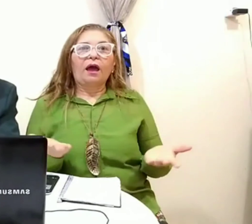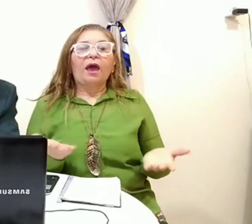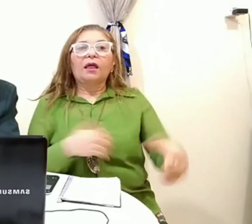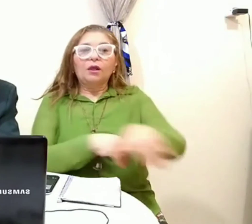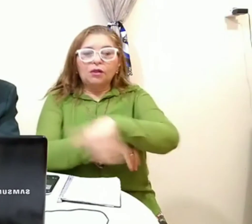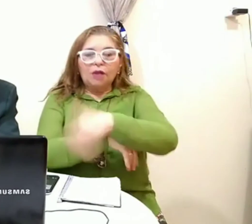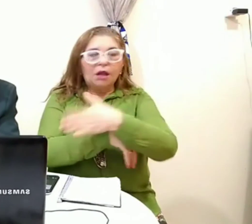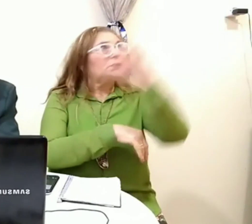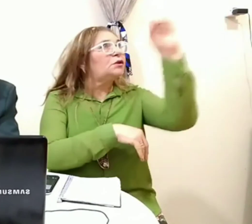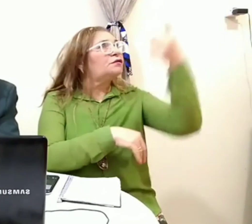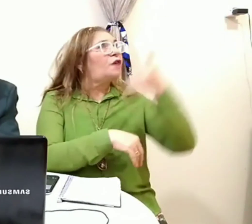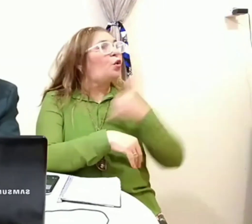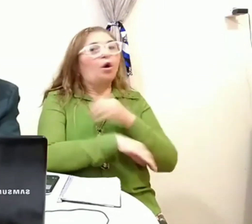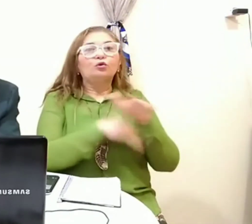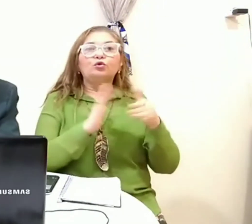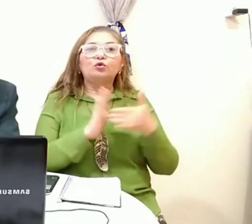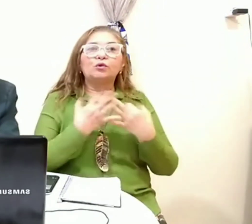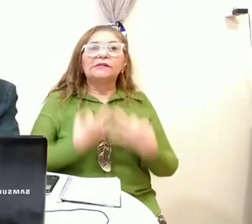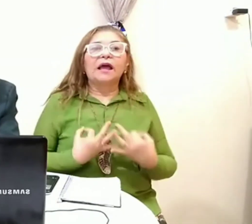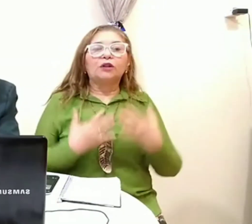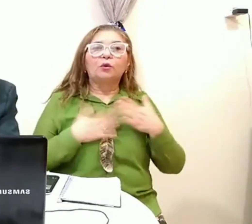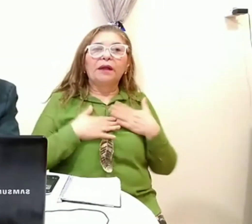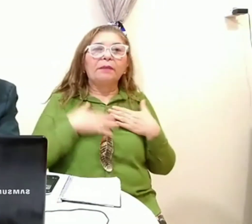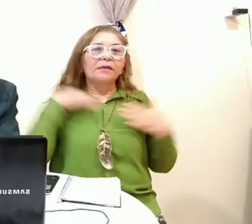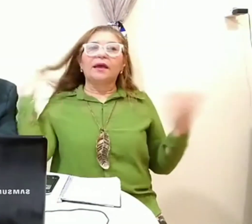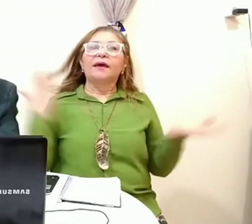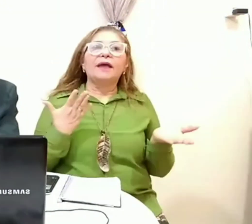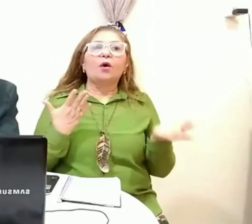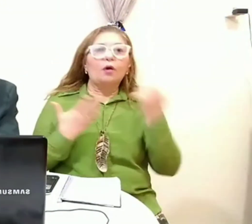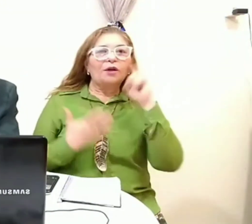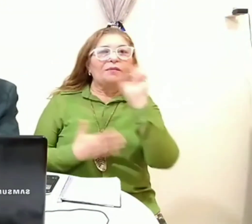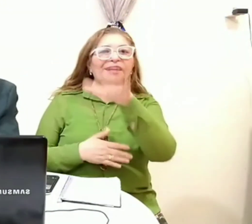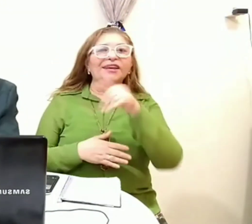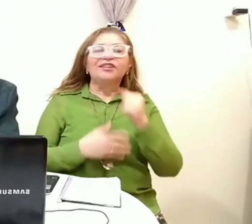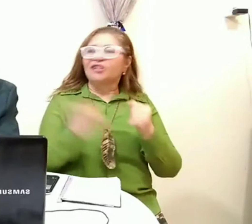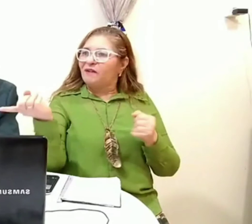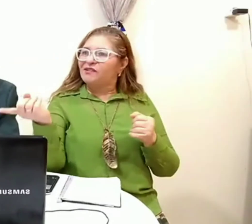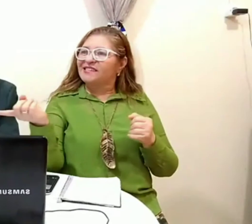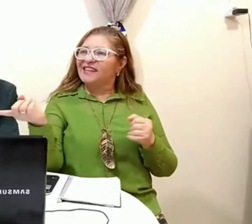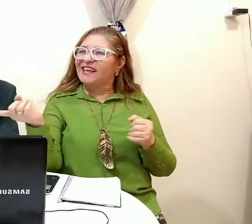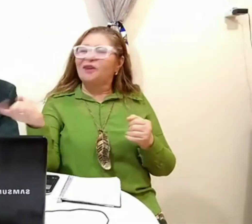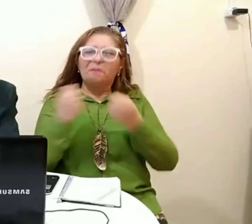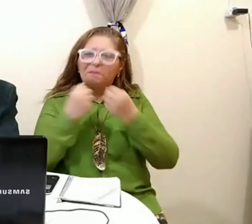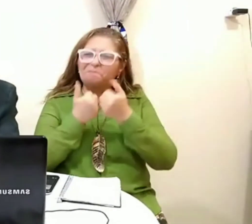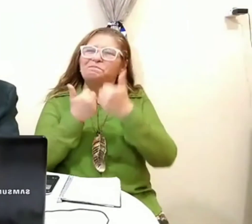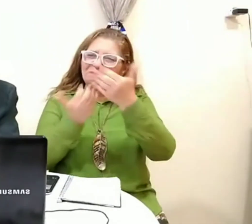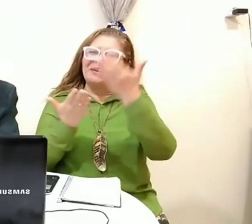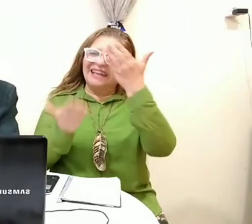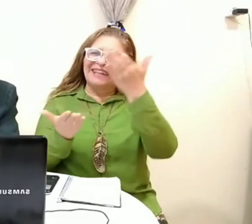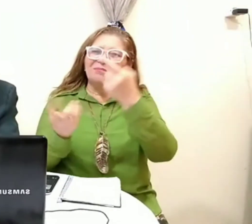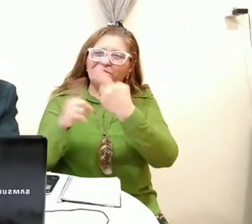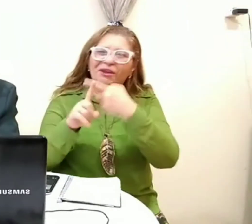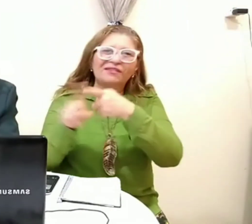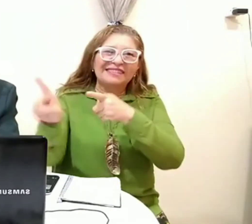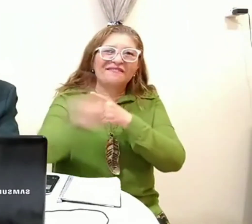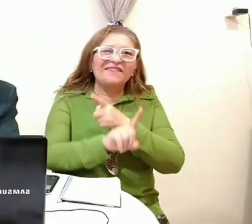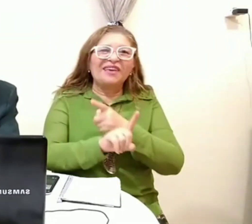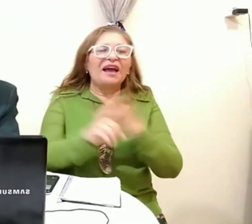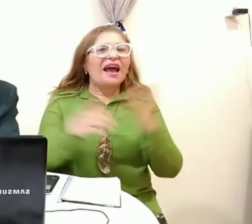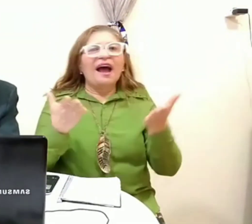endereço, tudo direitinho. E agora eu mandei chamar-te e você fez muito bem em vir.